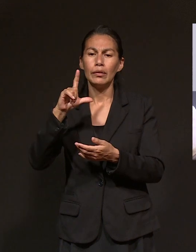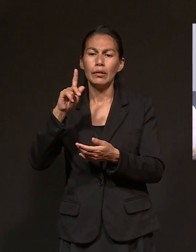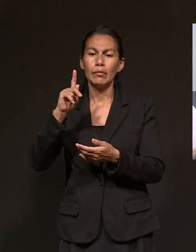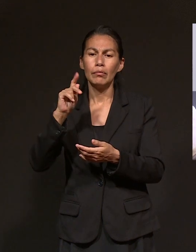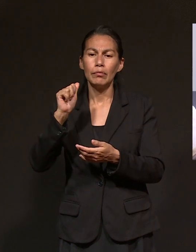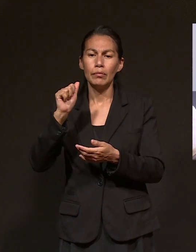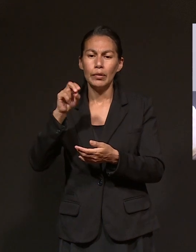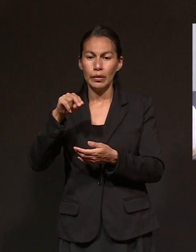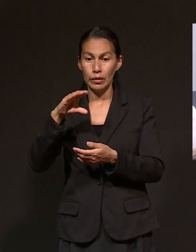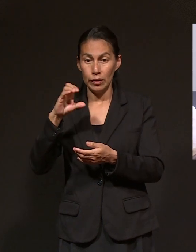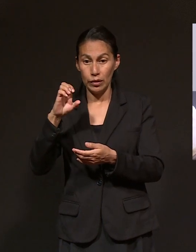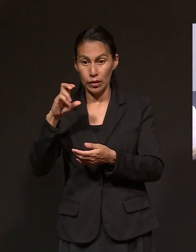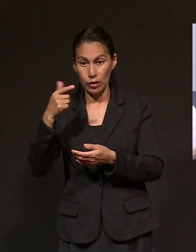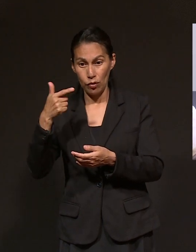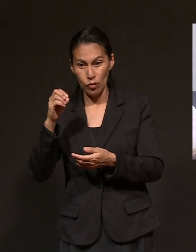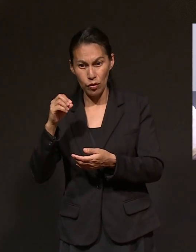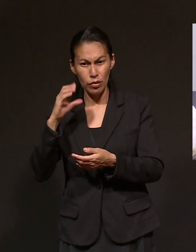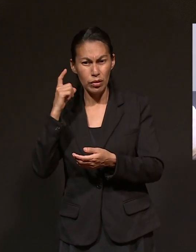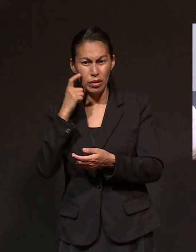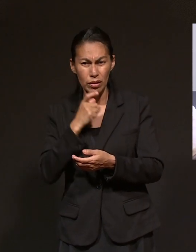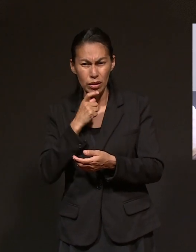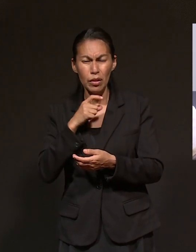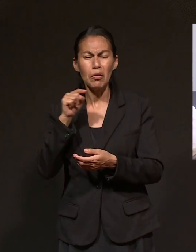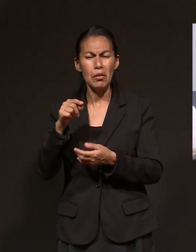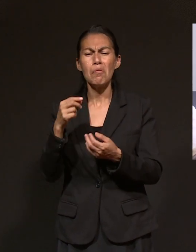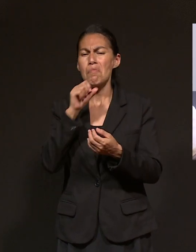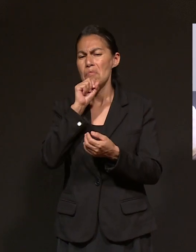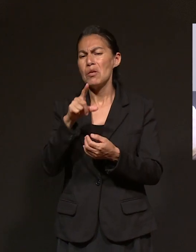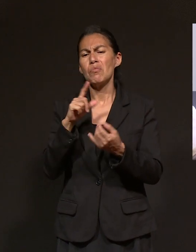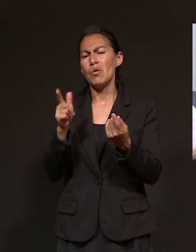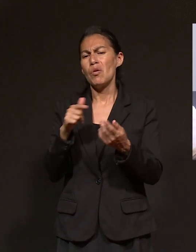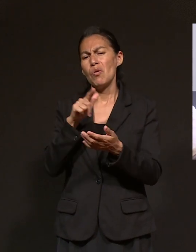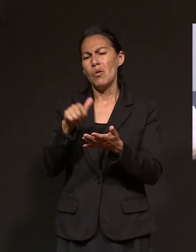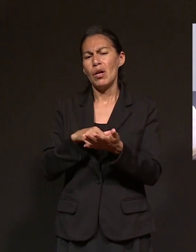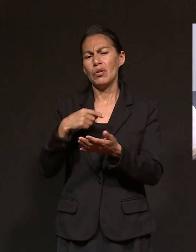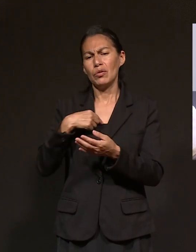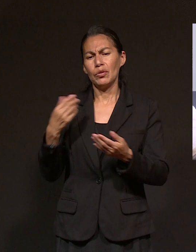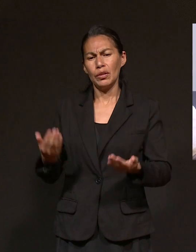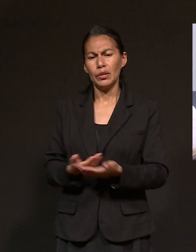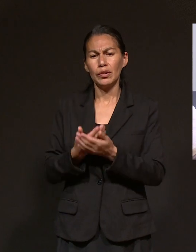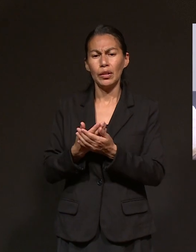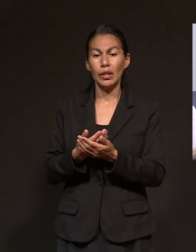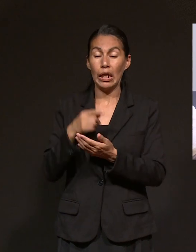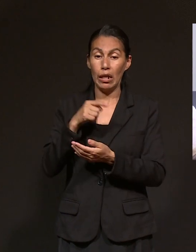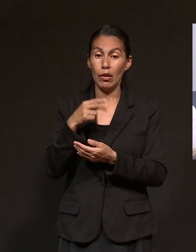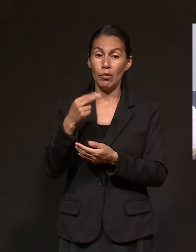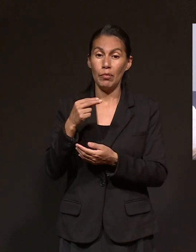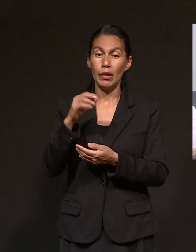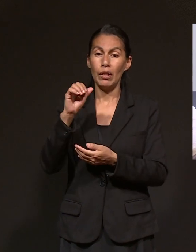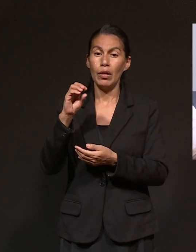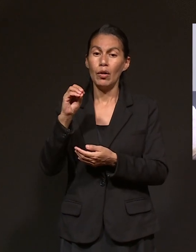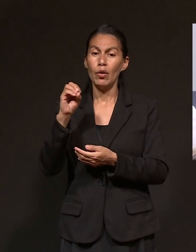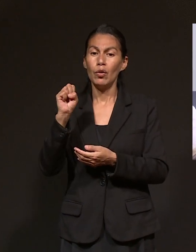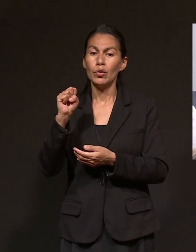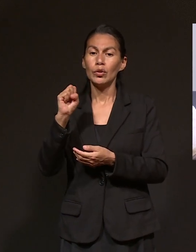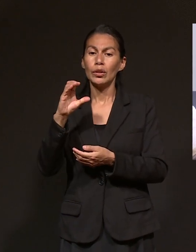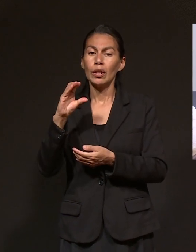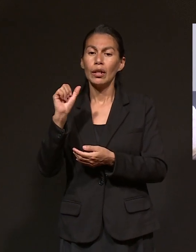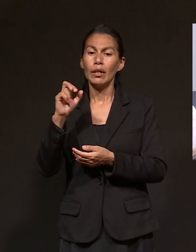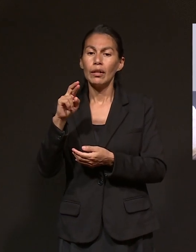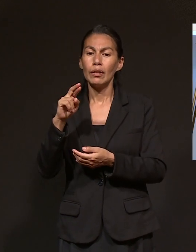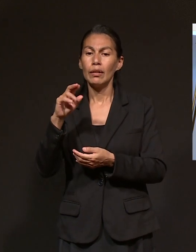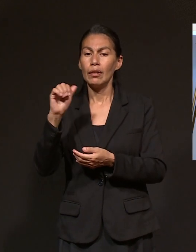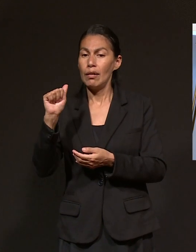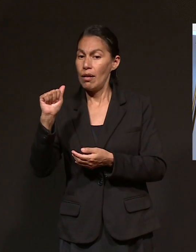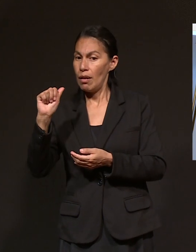nació allá en Chilpancingo, Guerrero, en el mismo hospital donde yo nacía. Ahí nació mi hijo Oscar Alberto, el pequeño. Y